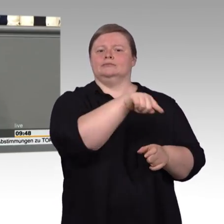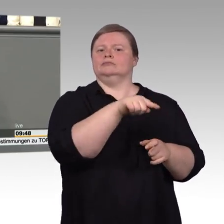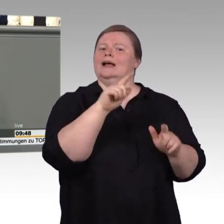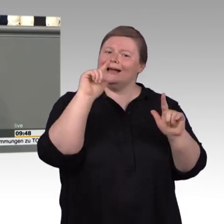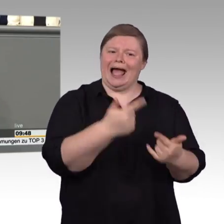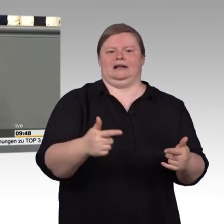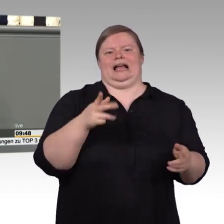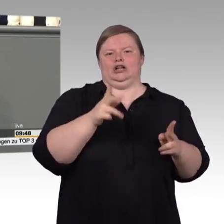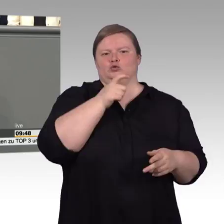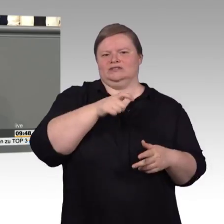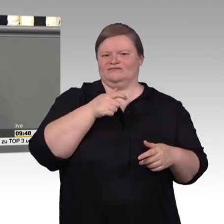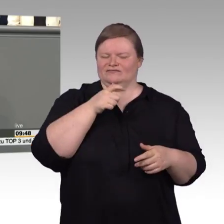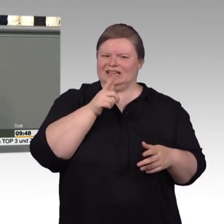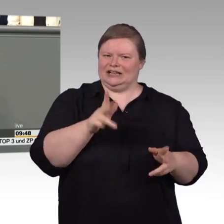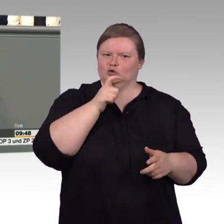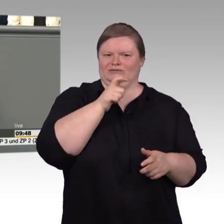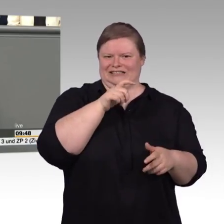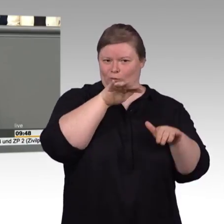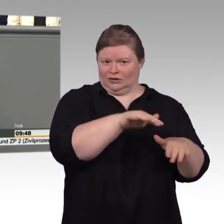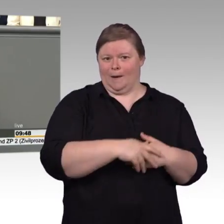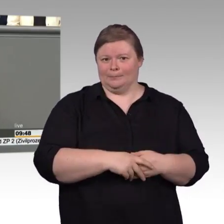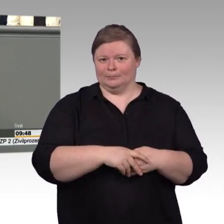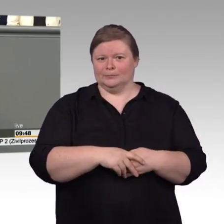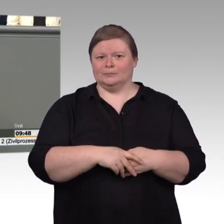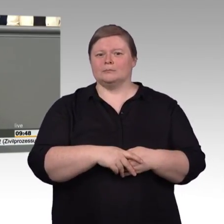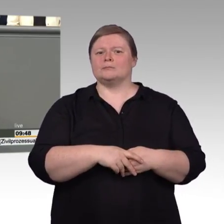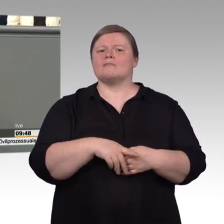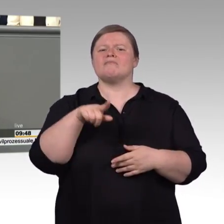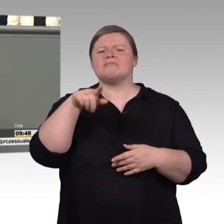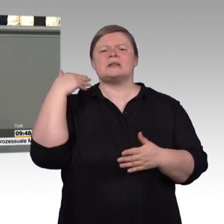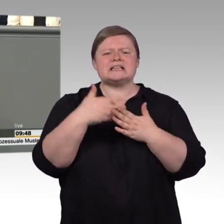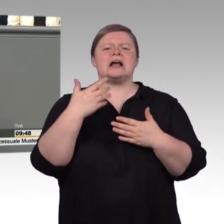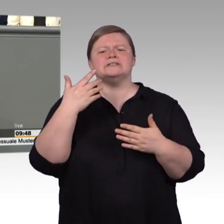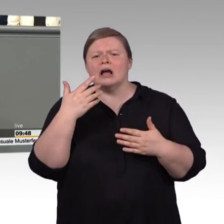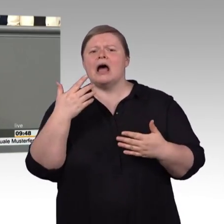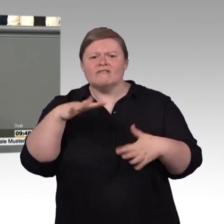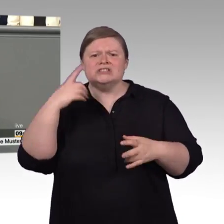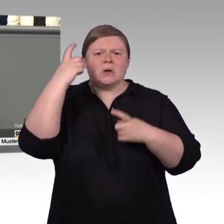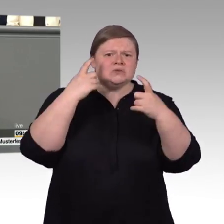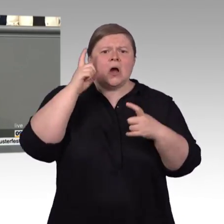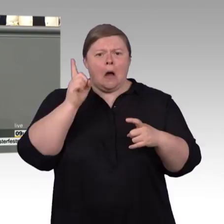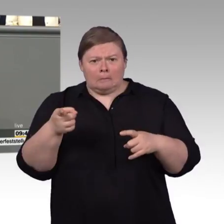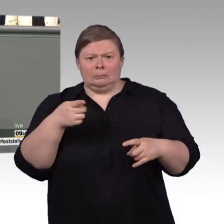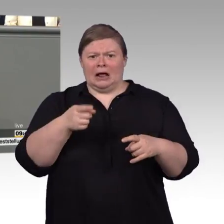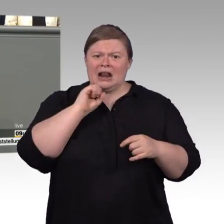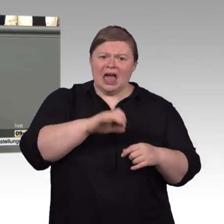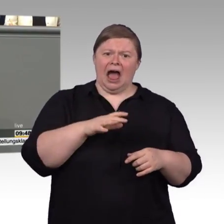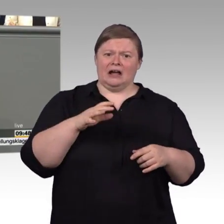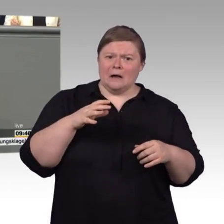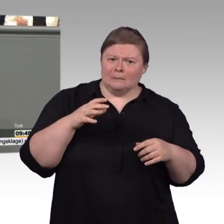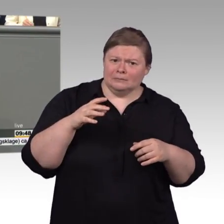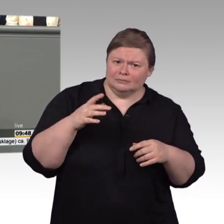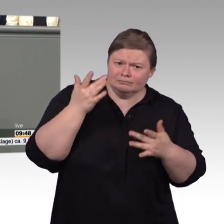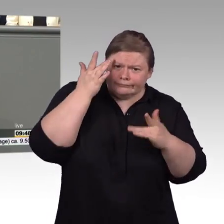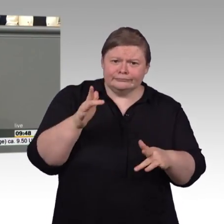sorgsam angewendet wird. Wir haben gemeinsam nach der Anhörung noch einige wesentliche Verbesserungen eingebracht und